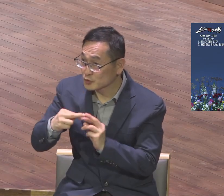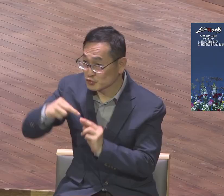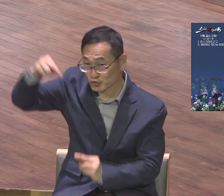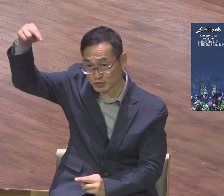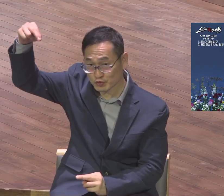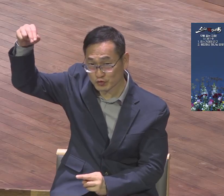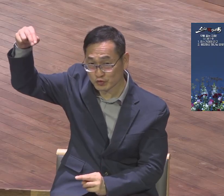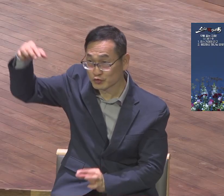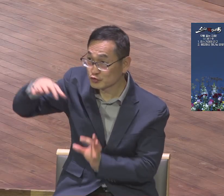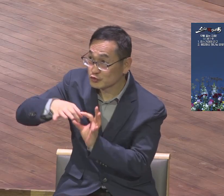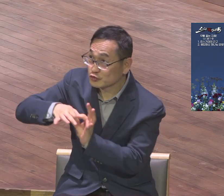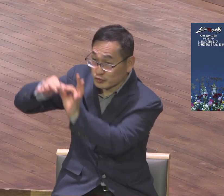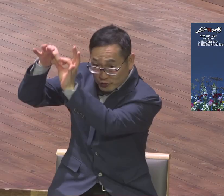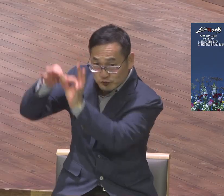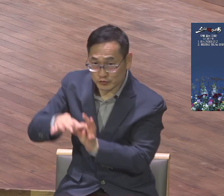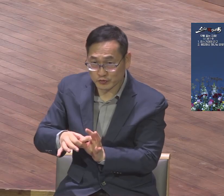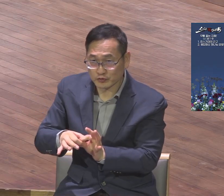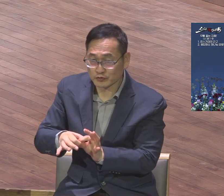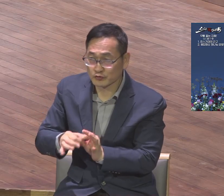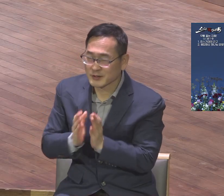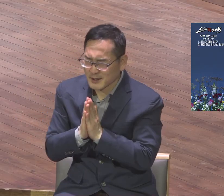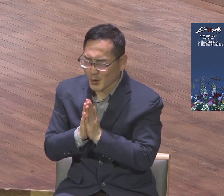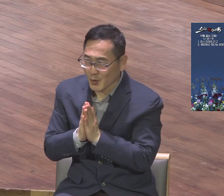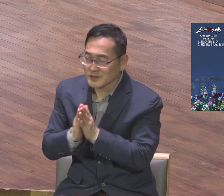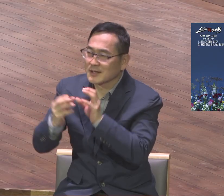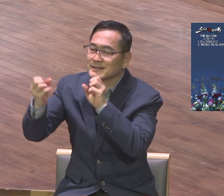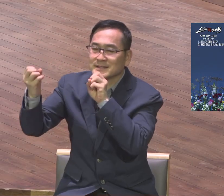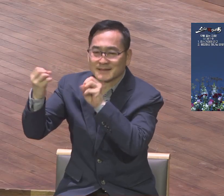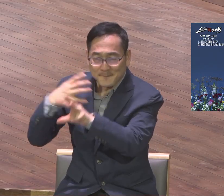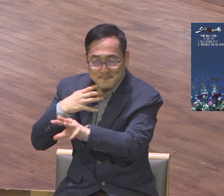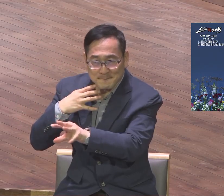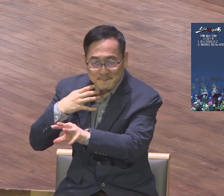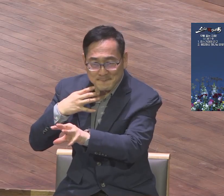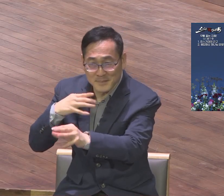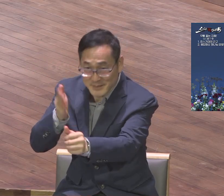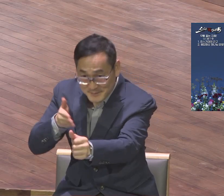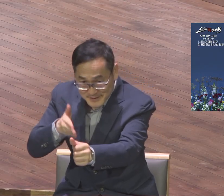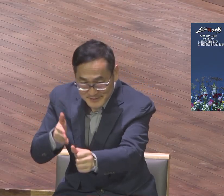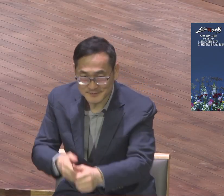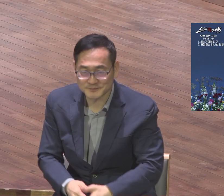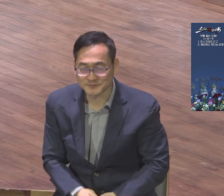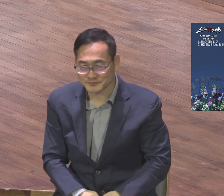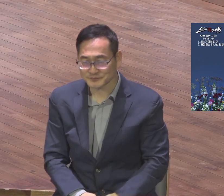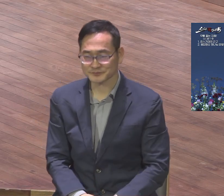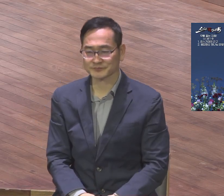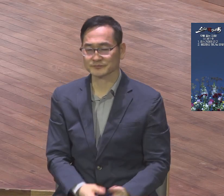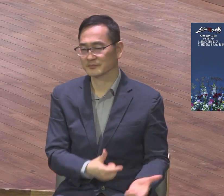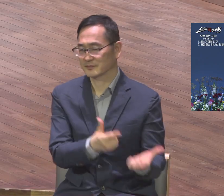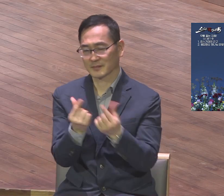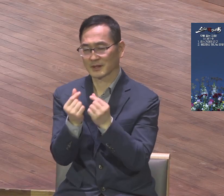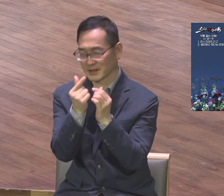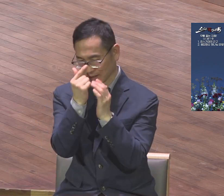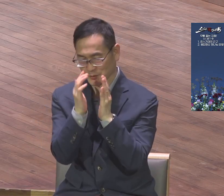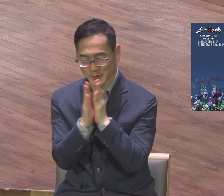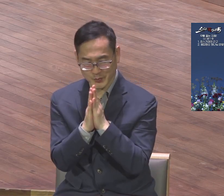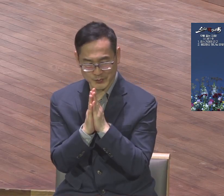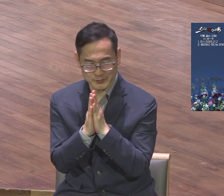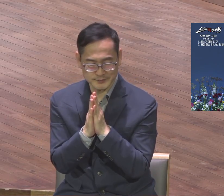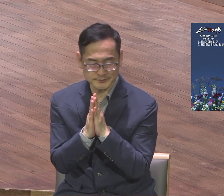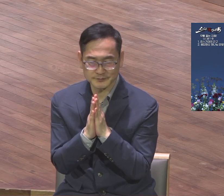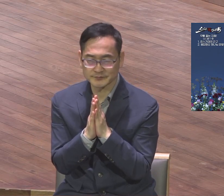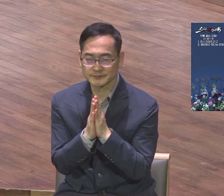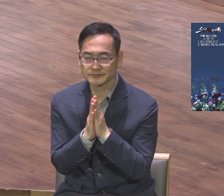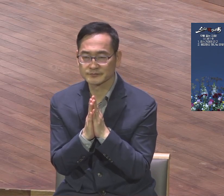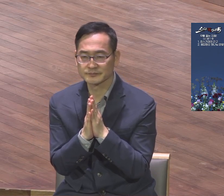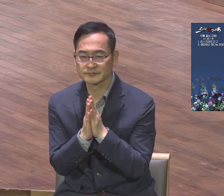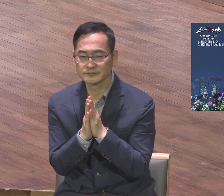응답받는 신앙생활하는 언약 기도의 사람들 다 되시기를 제물로 축복합니다. 다 같이 한번 기도하겠습니다. 특별히 기도하실 때